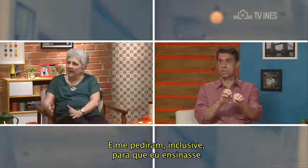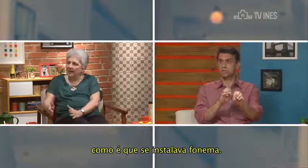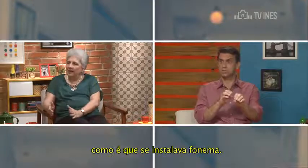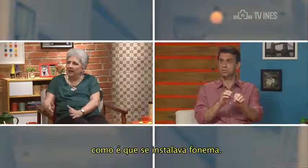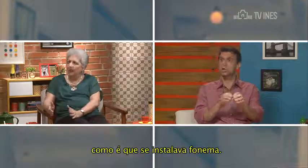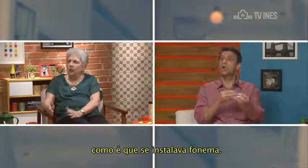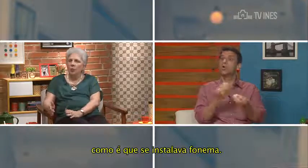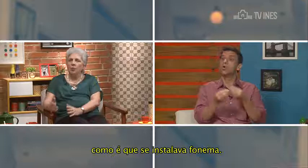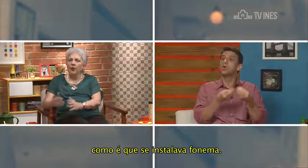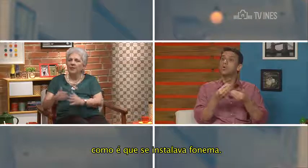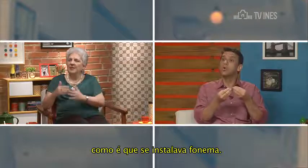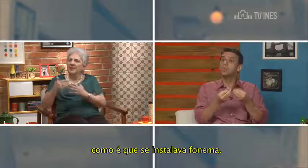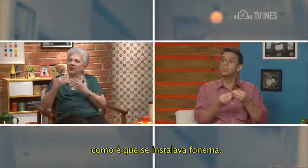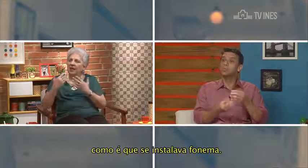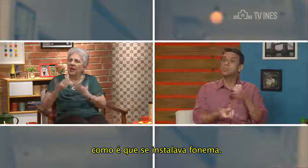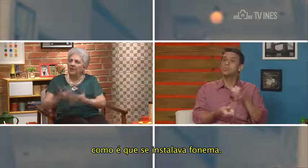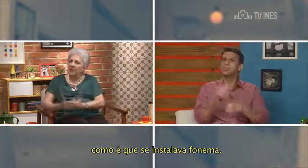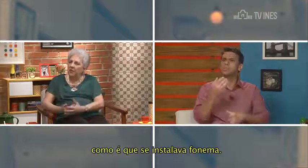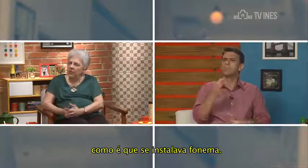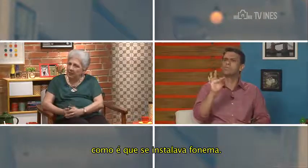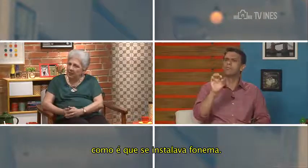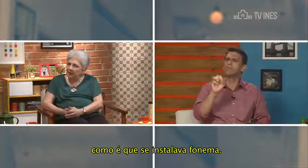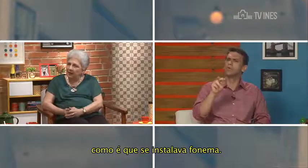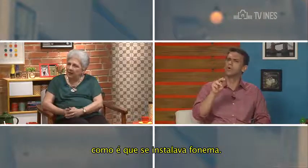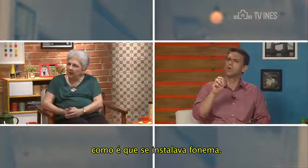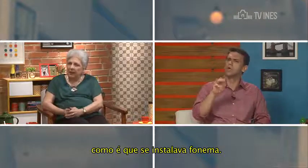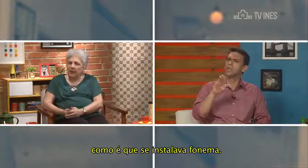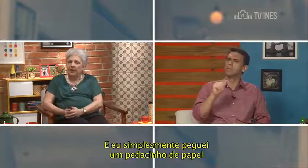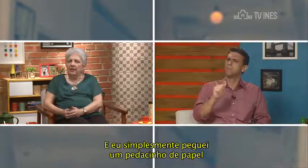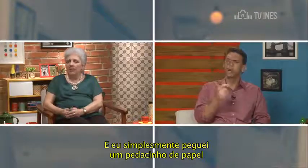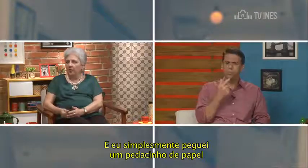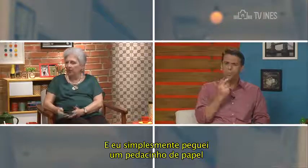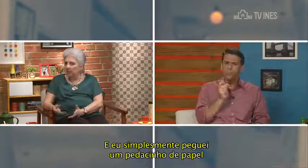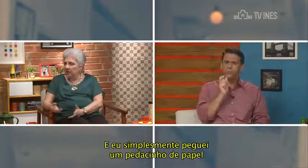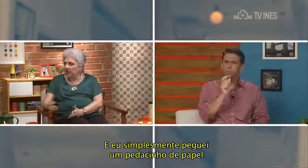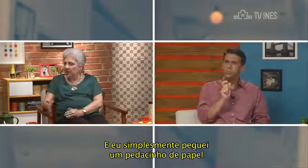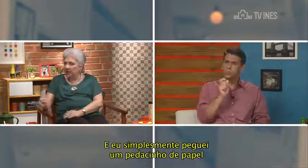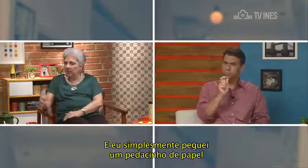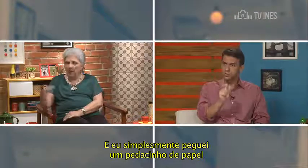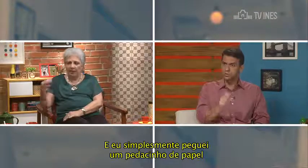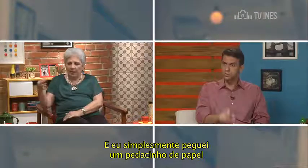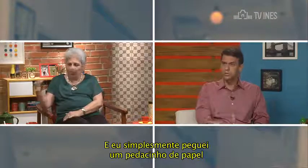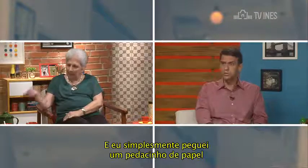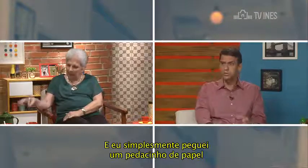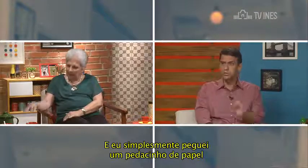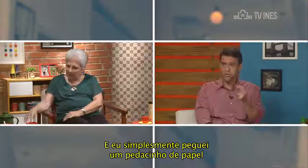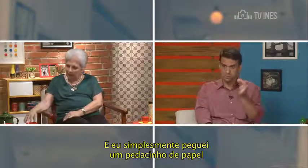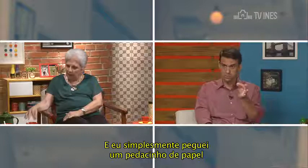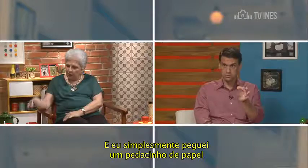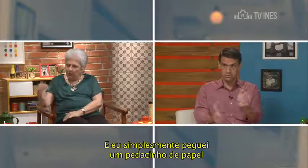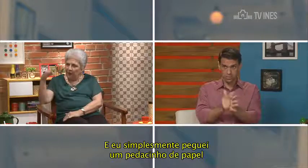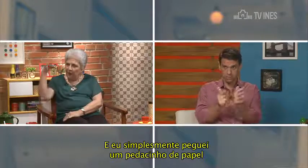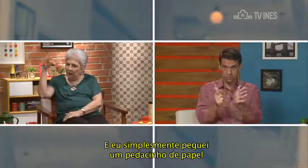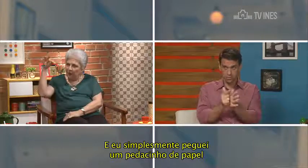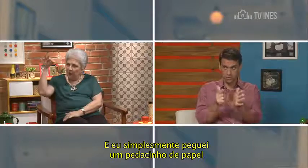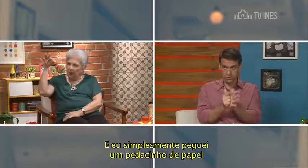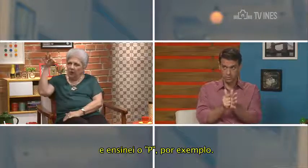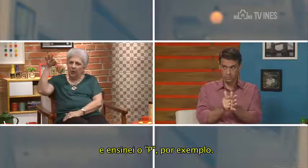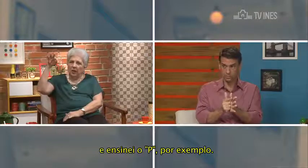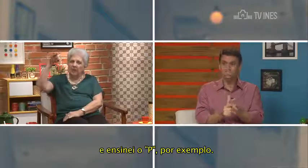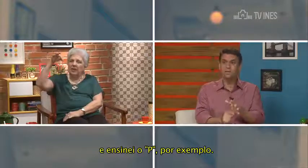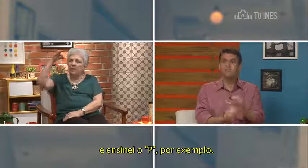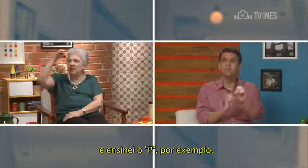ensinasse Como é que se instalava Fonema E eu simplesmente Peguei um pedacinho De papel